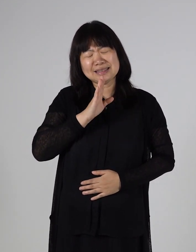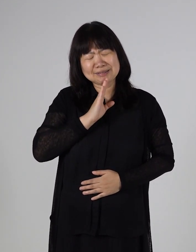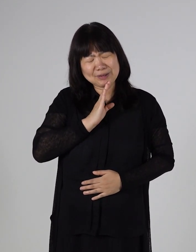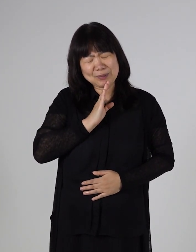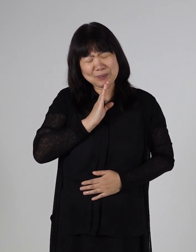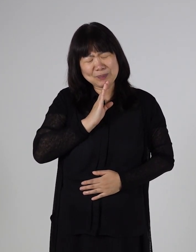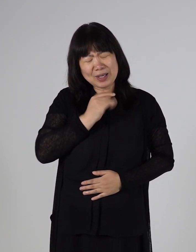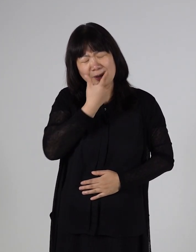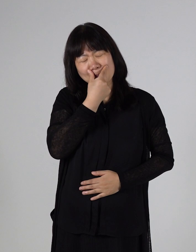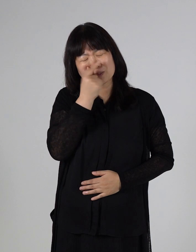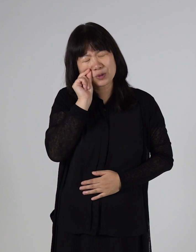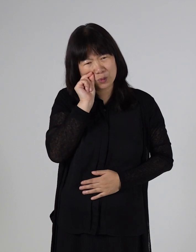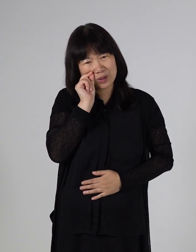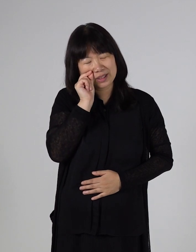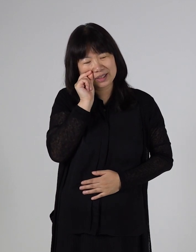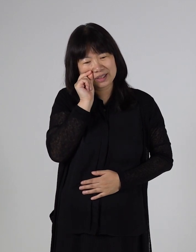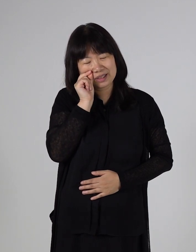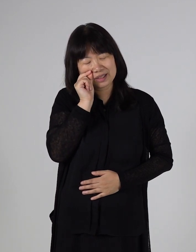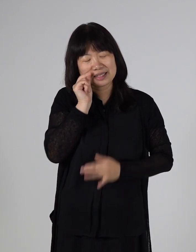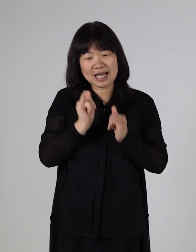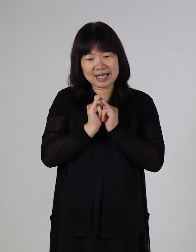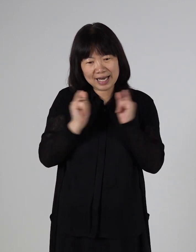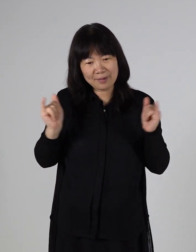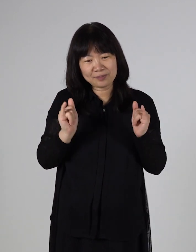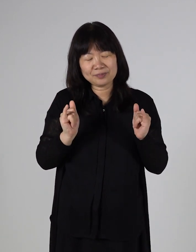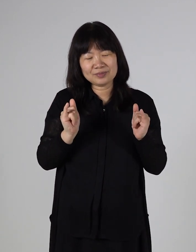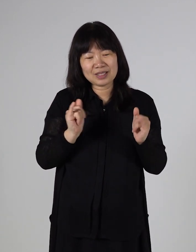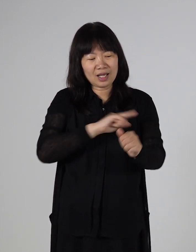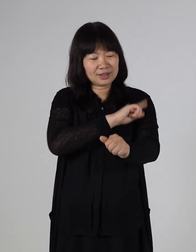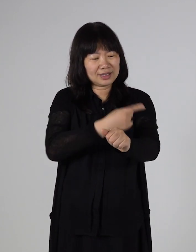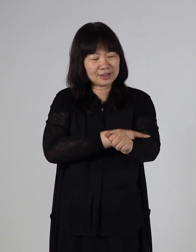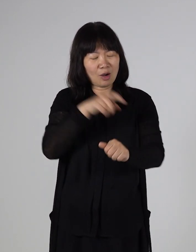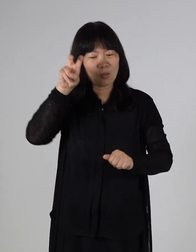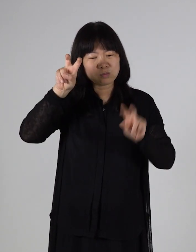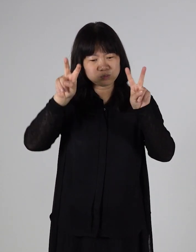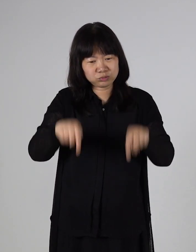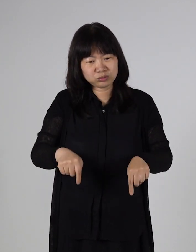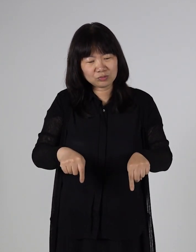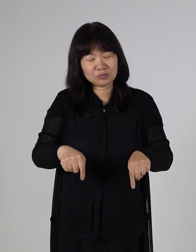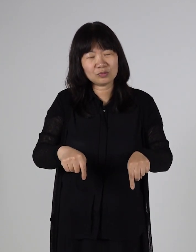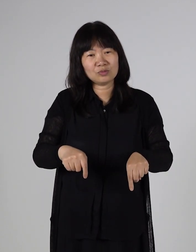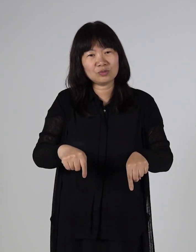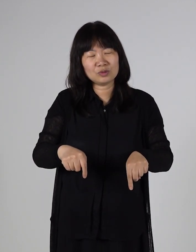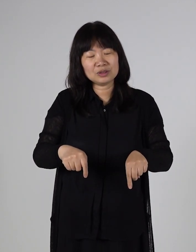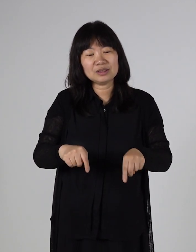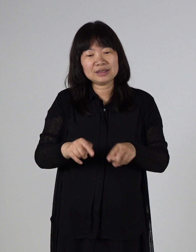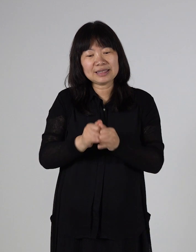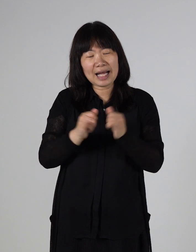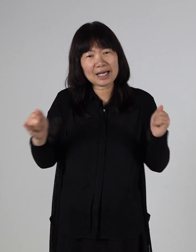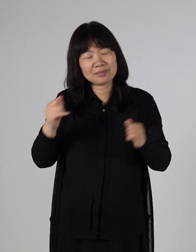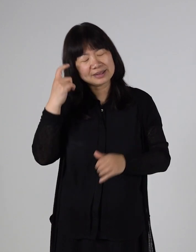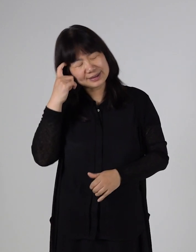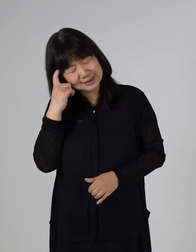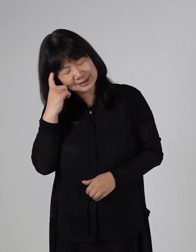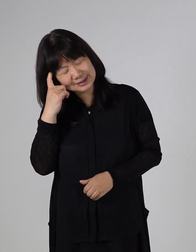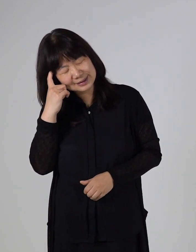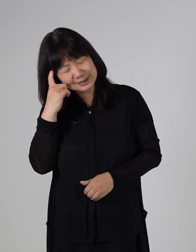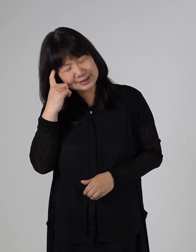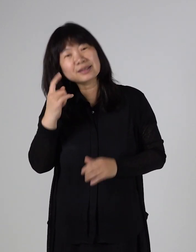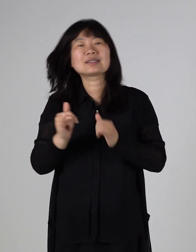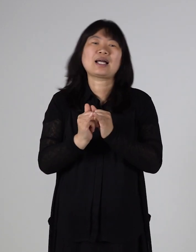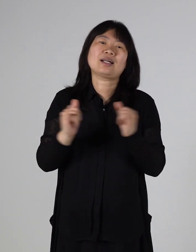존재, 낮은 위치, 무능력한 존재로 인식하는